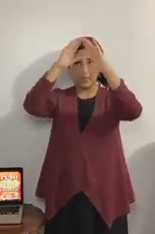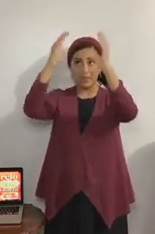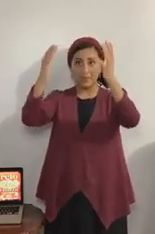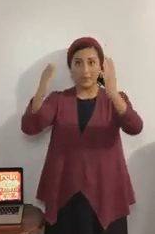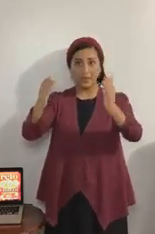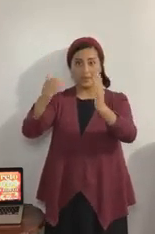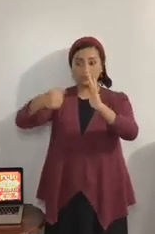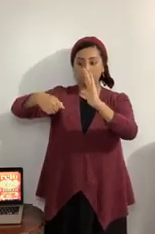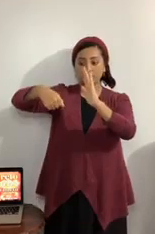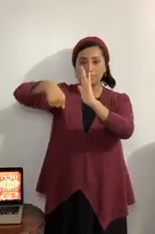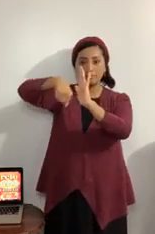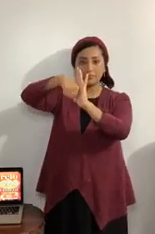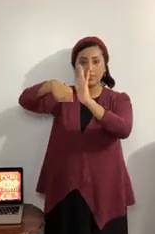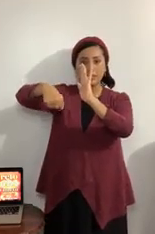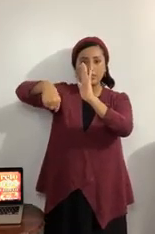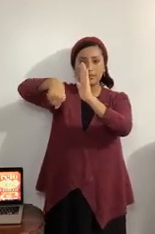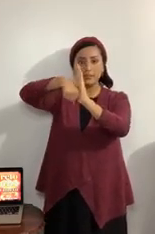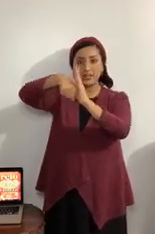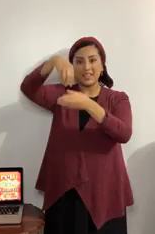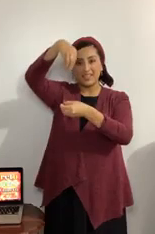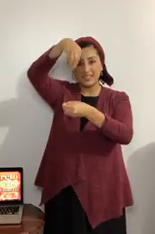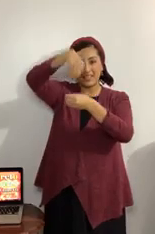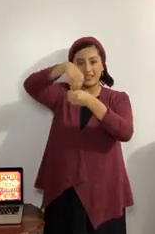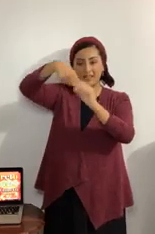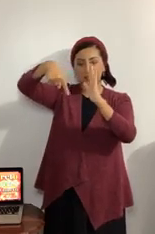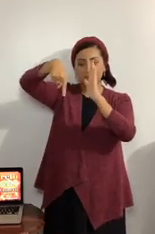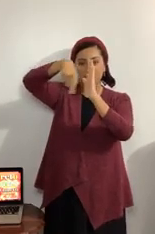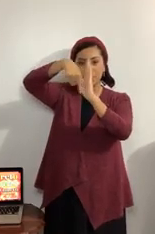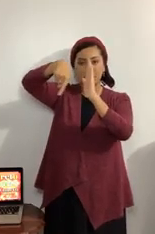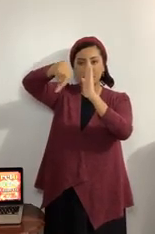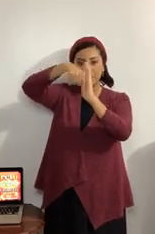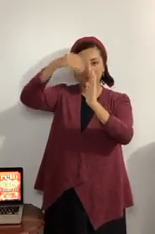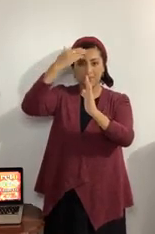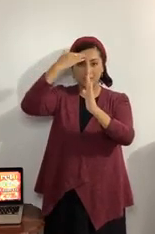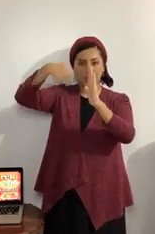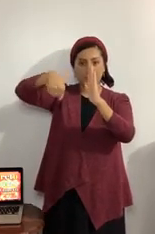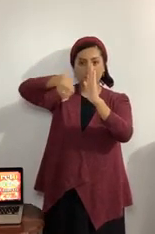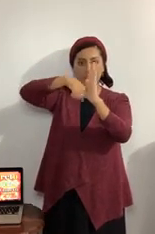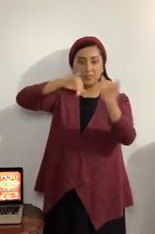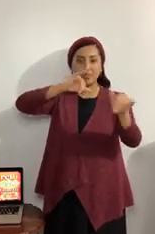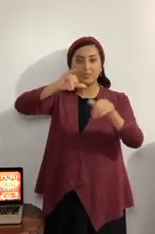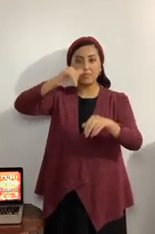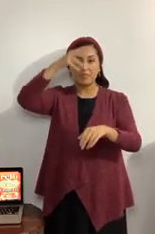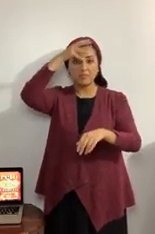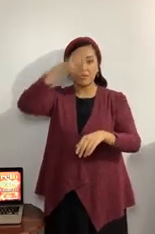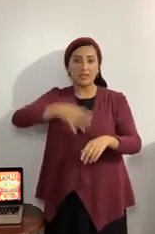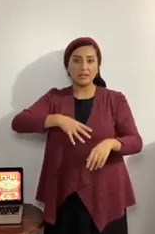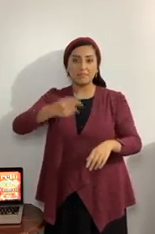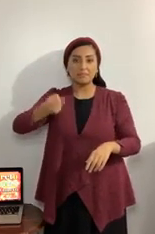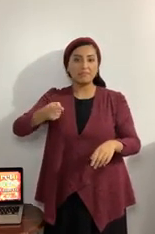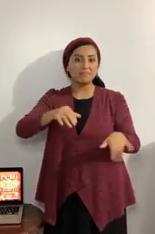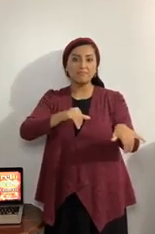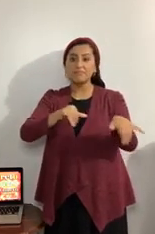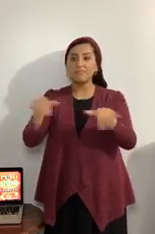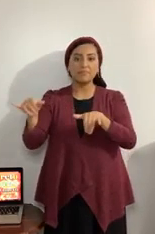campana, el péndulo que toca la campana corresponde al pene. Es una abominación todo